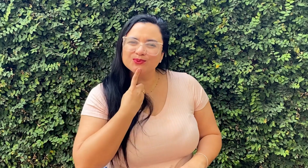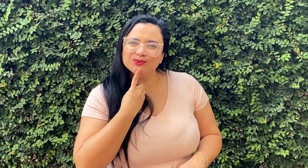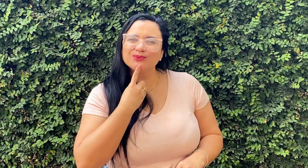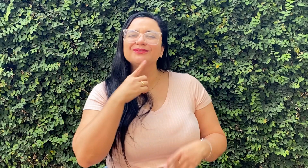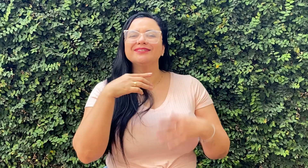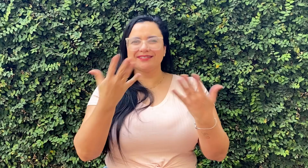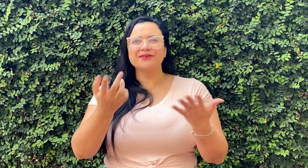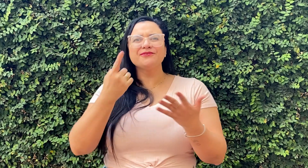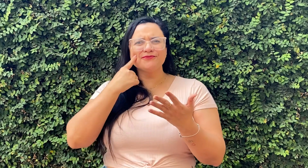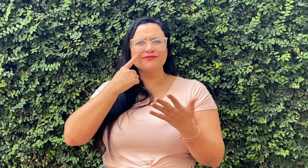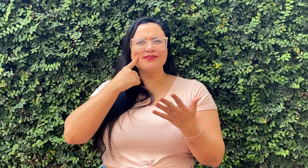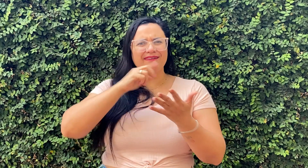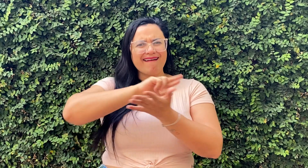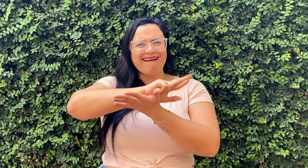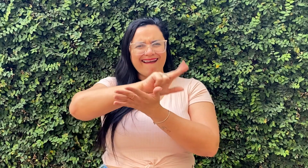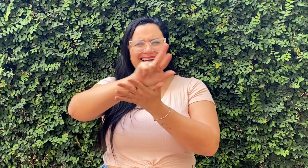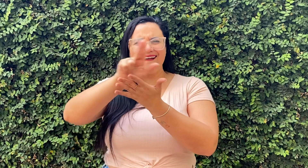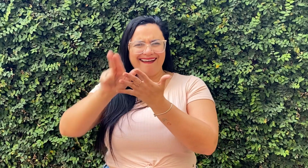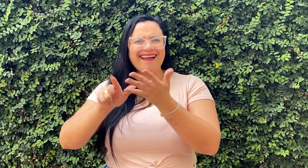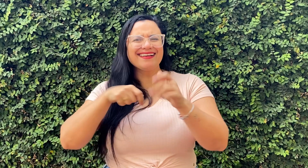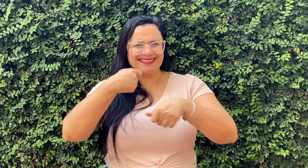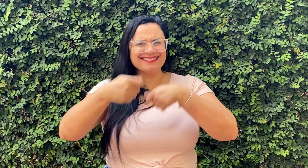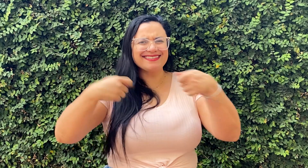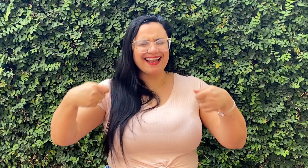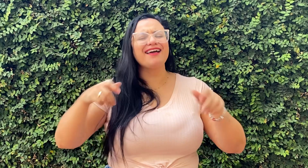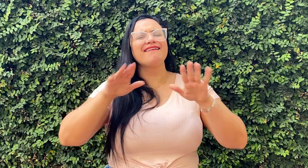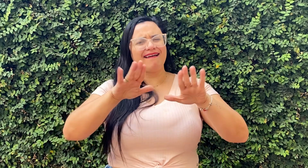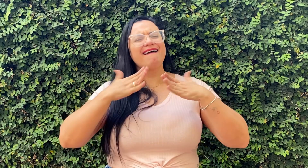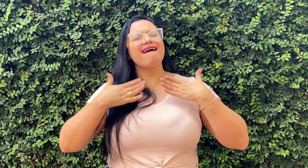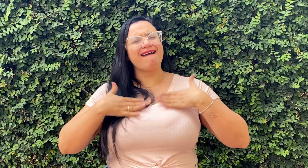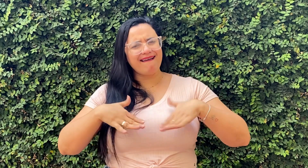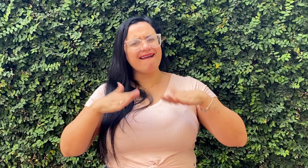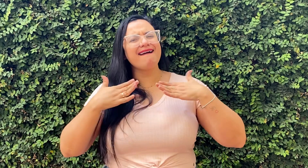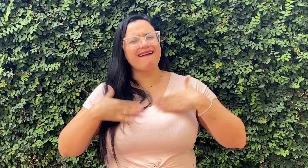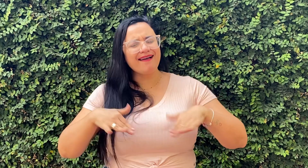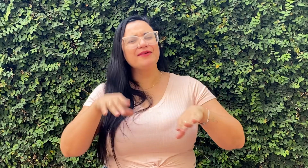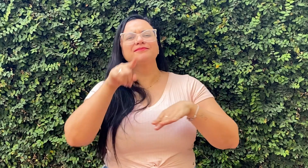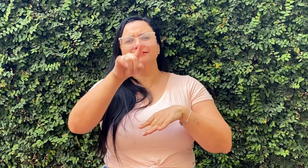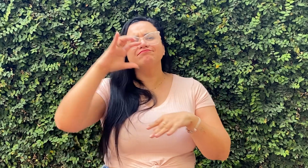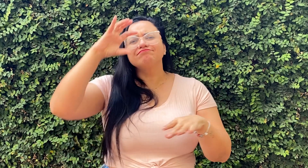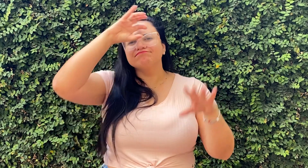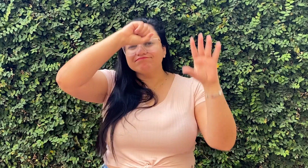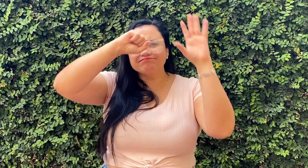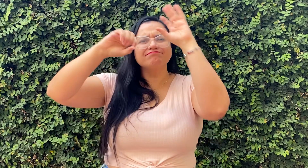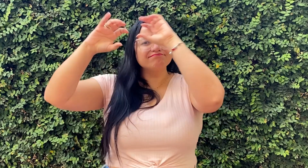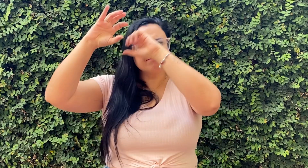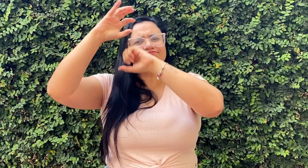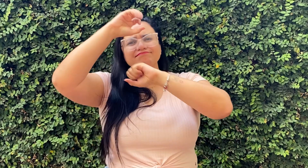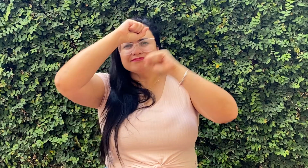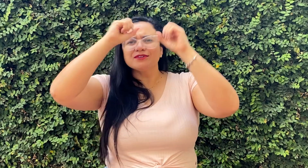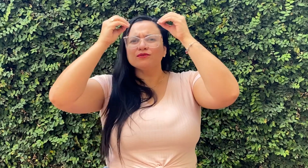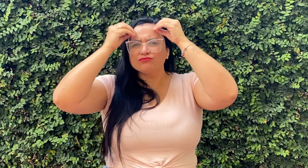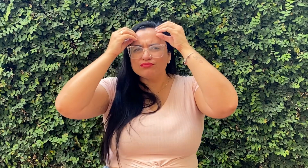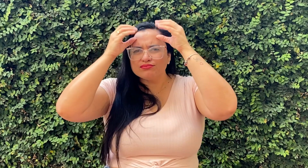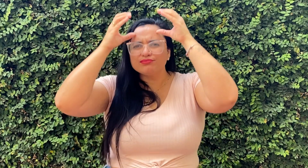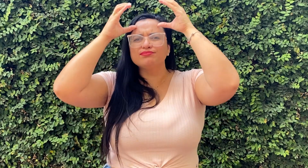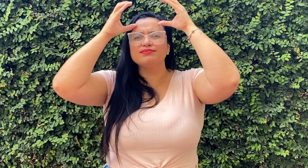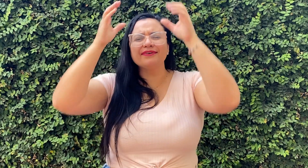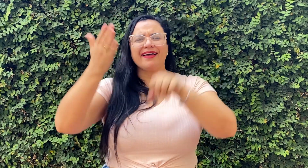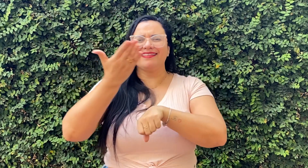Isso mesmo. Viu? Ó, já aprendemos mais de 5 sinais. Calma, você vai aprender devagar e vai